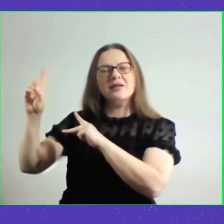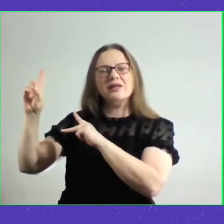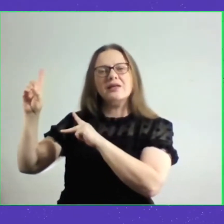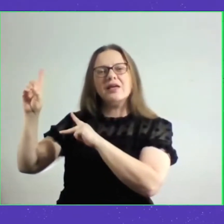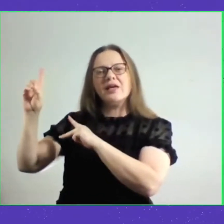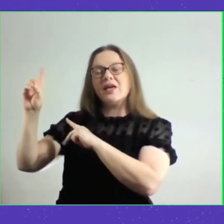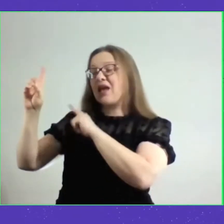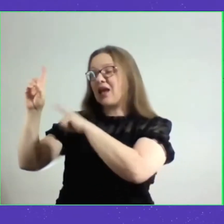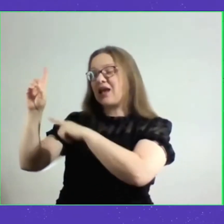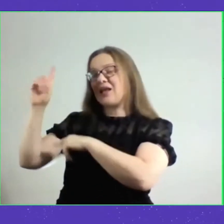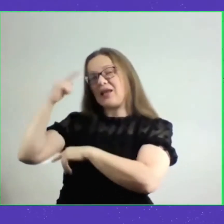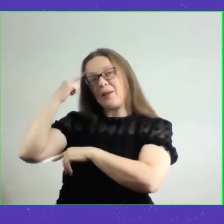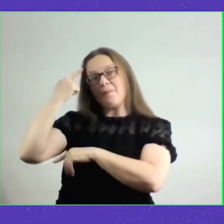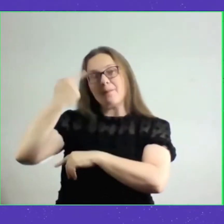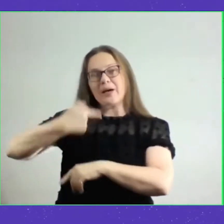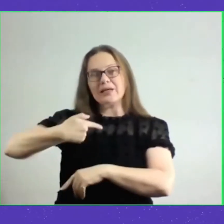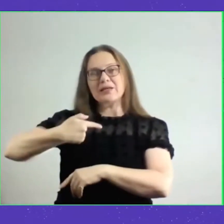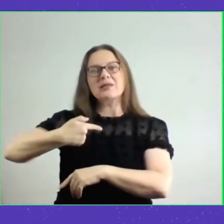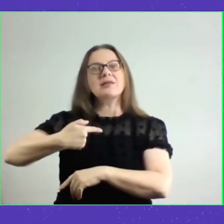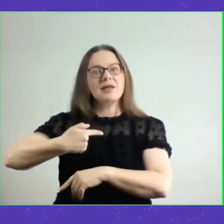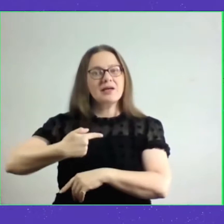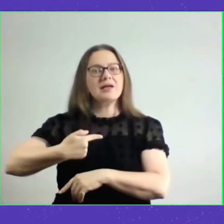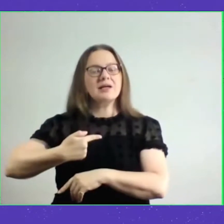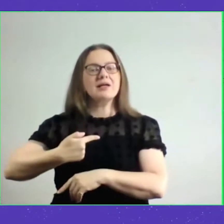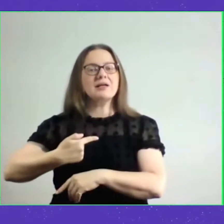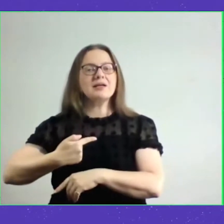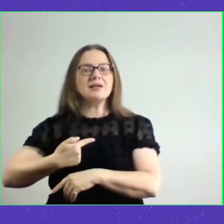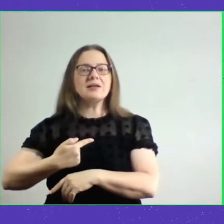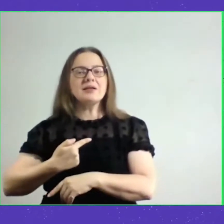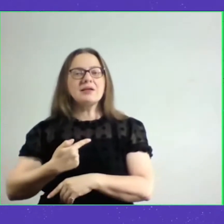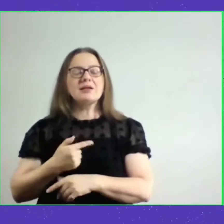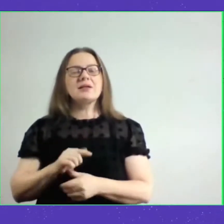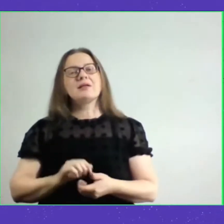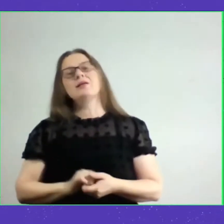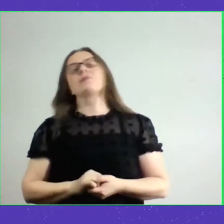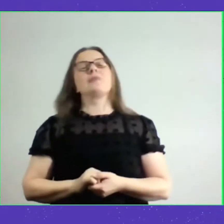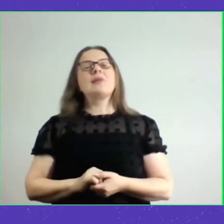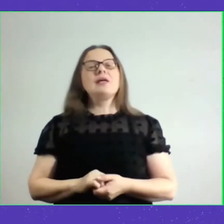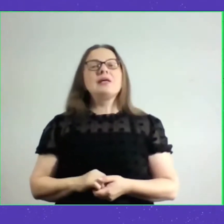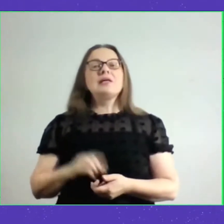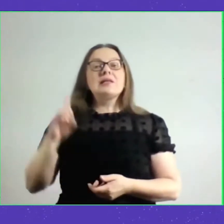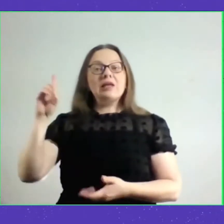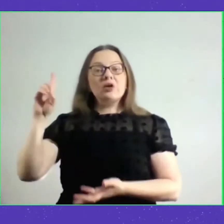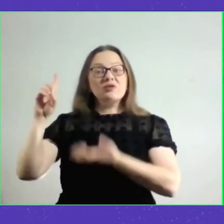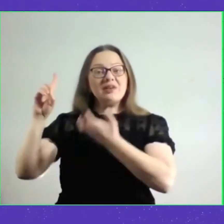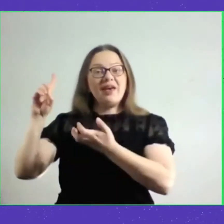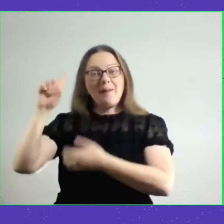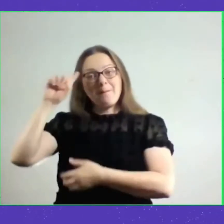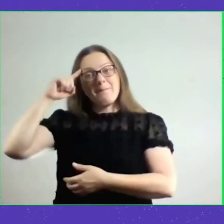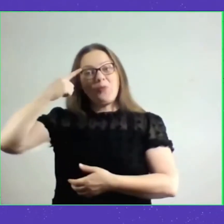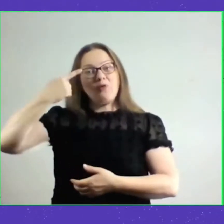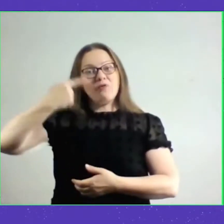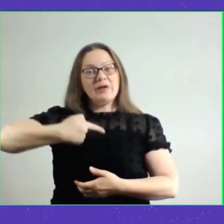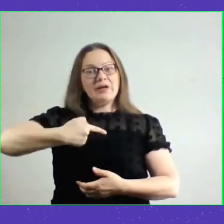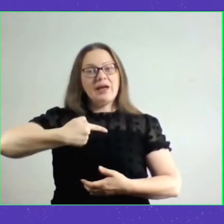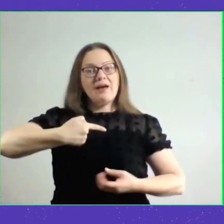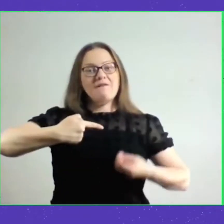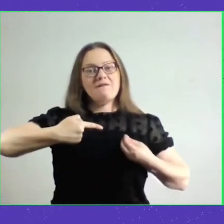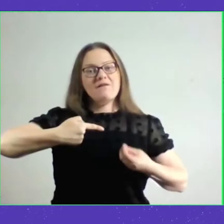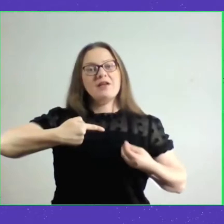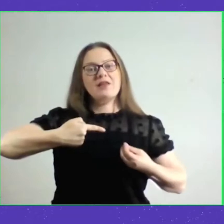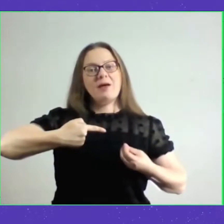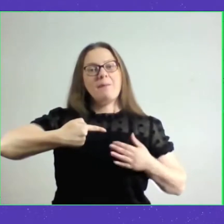Deus espera na minha vida e na sua vida? Governar, exercer o seu domínio na